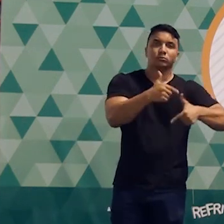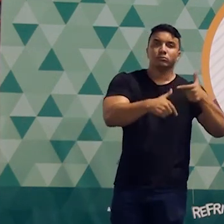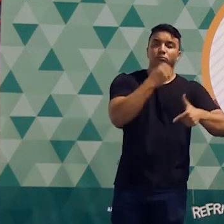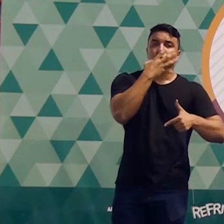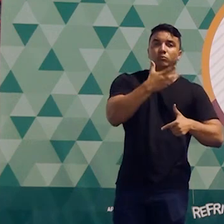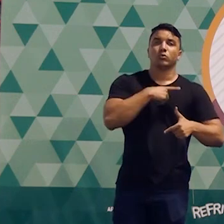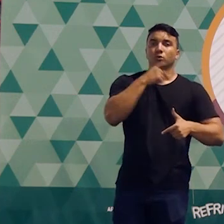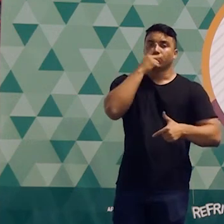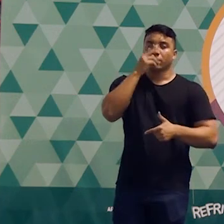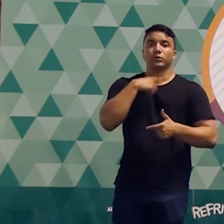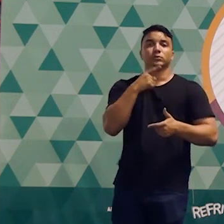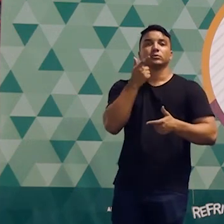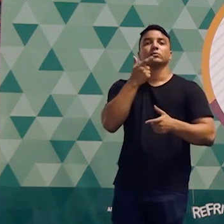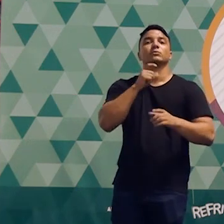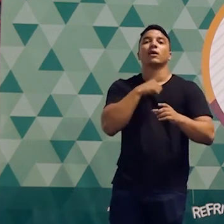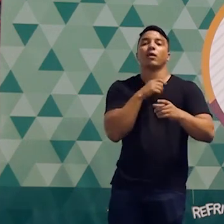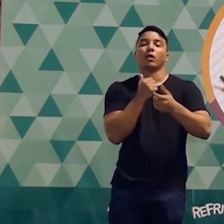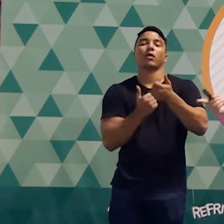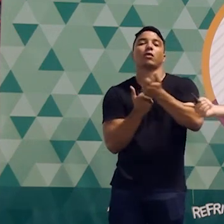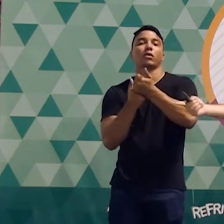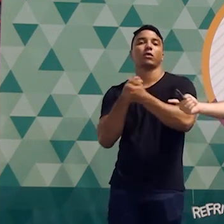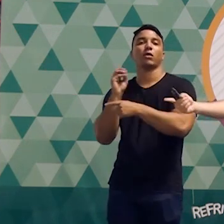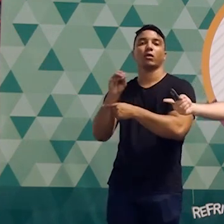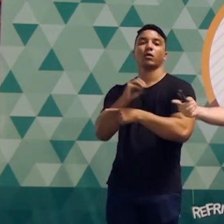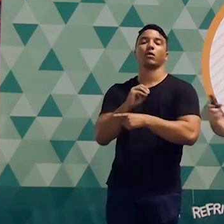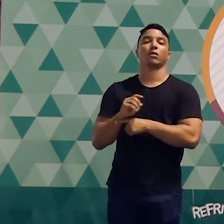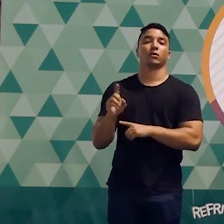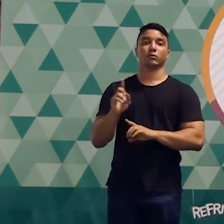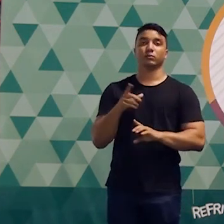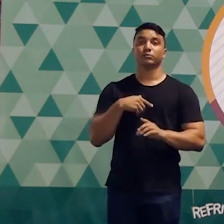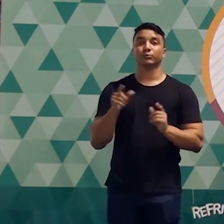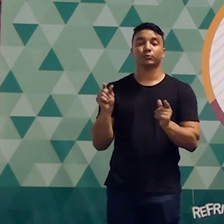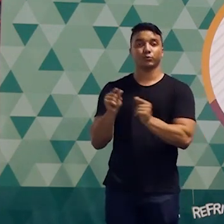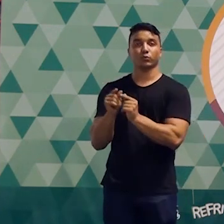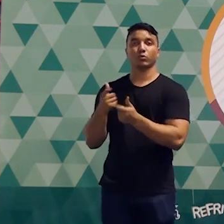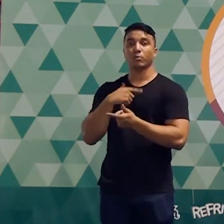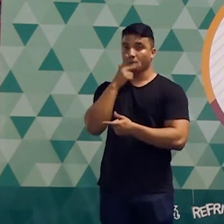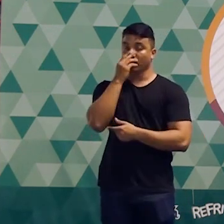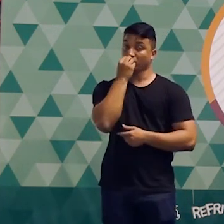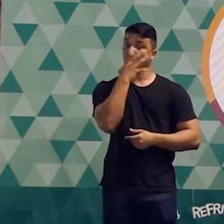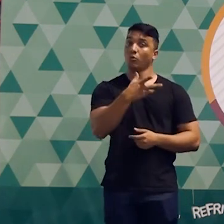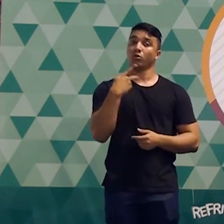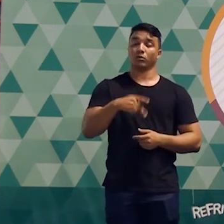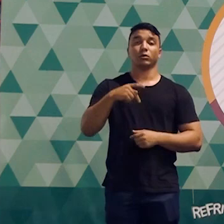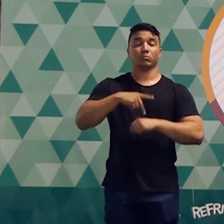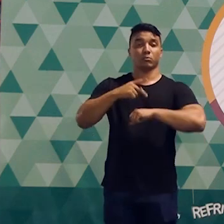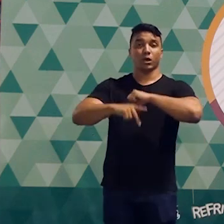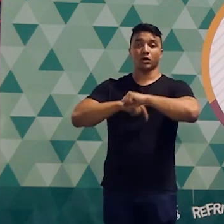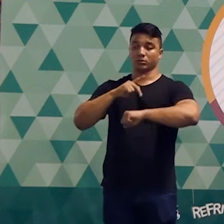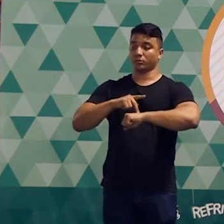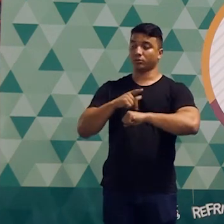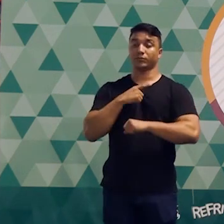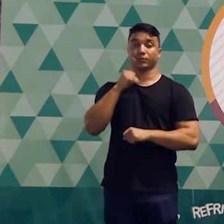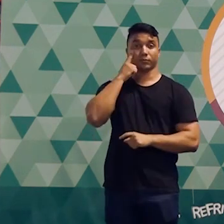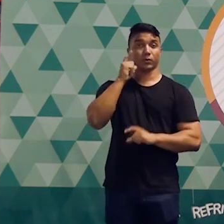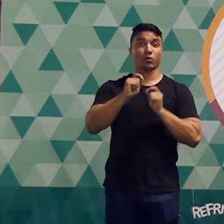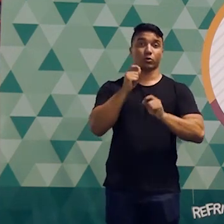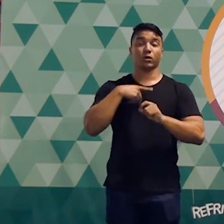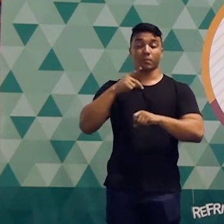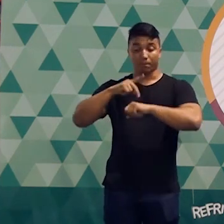que gente sendo sustentada. Essa é uma coisa muito boa para um país. A gente diz que o